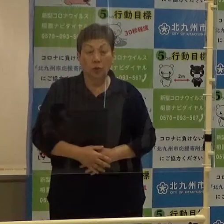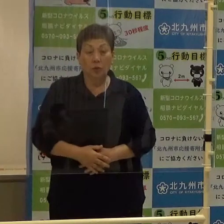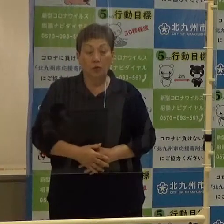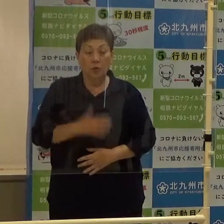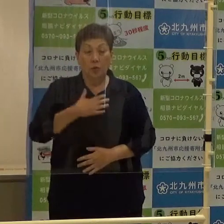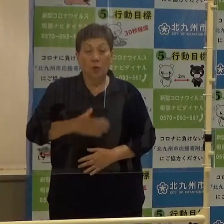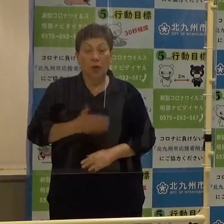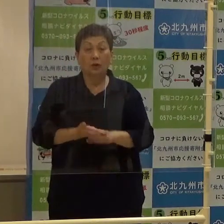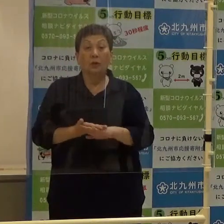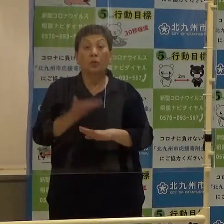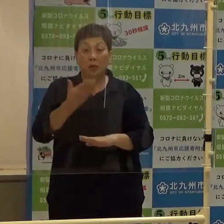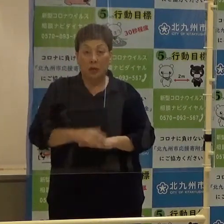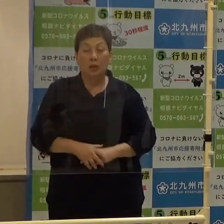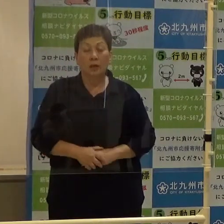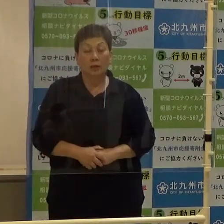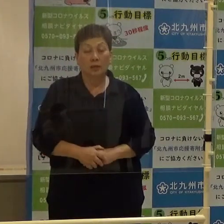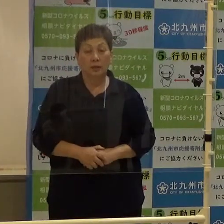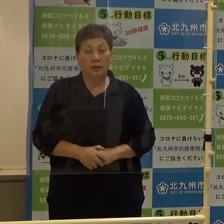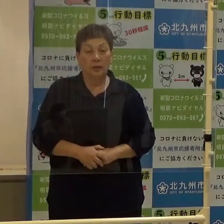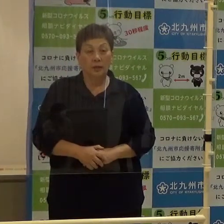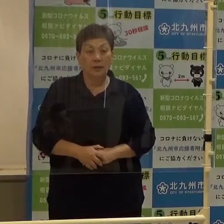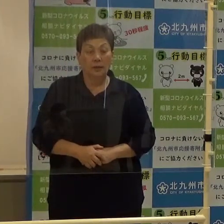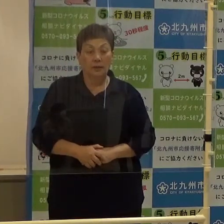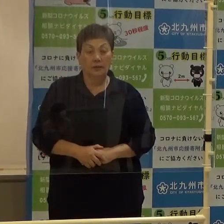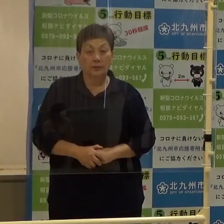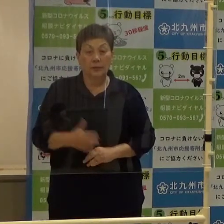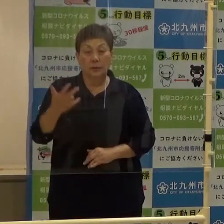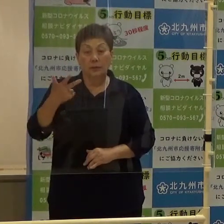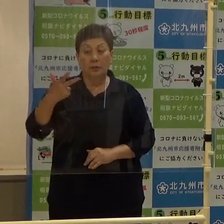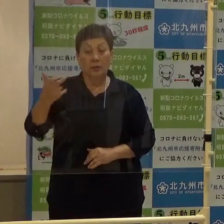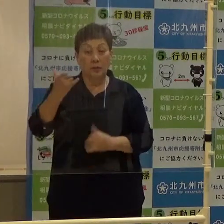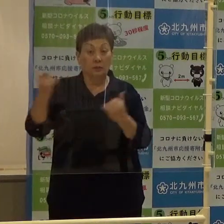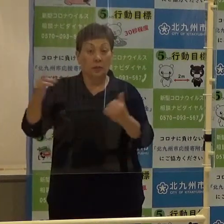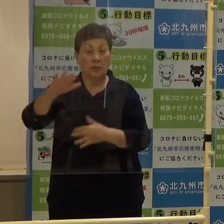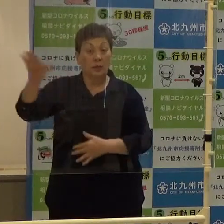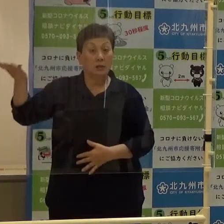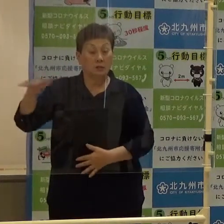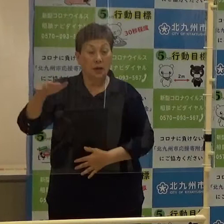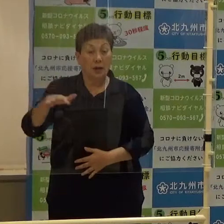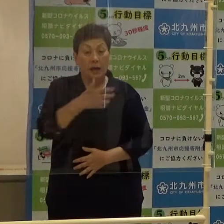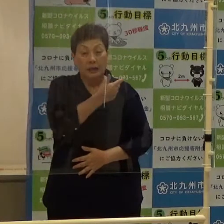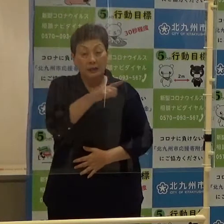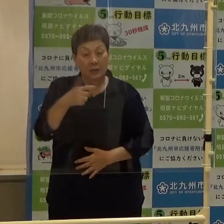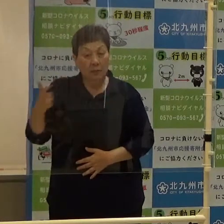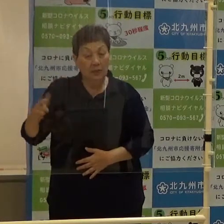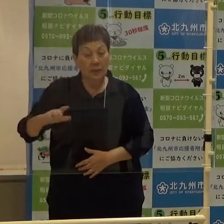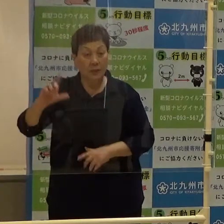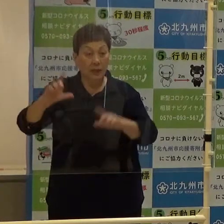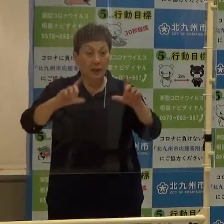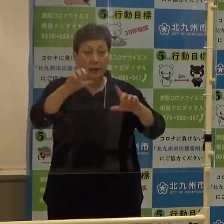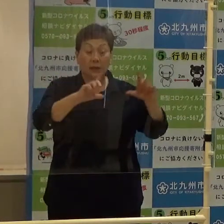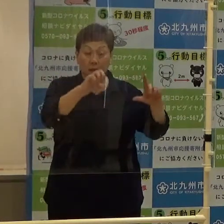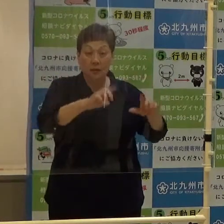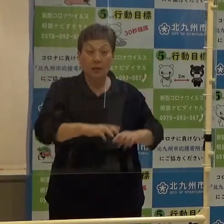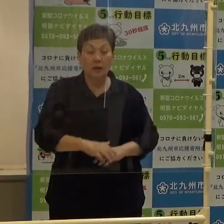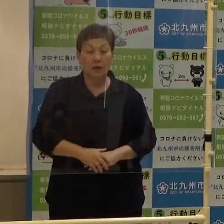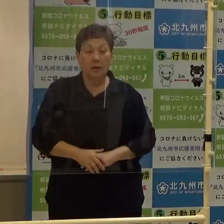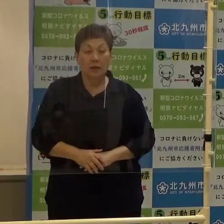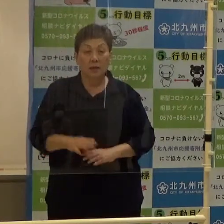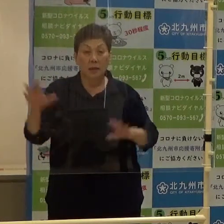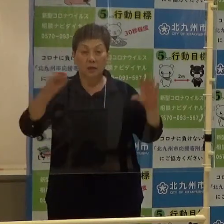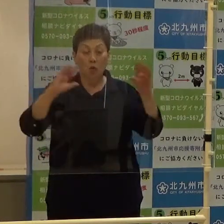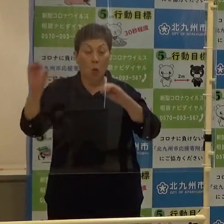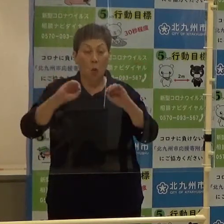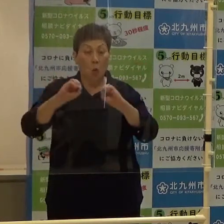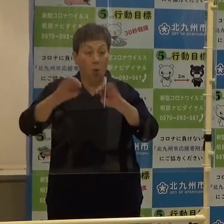上でですね、やっぱり市民はさまざまな形で、情報を発